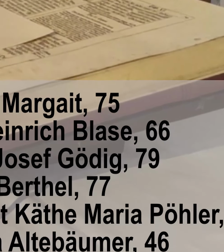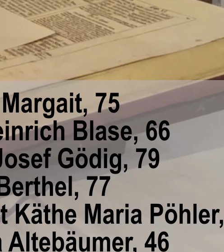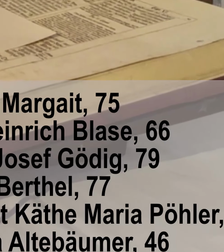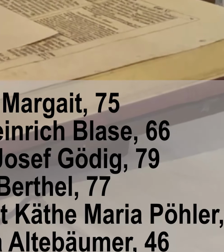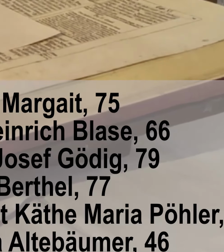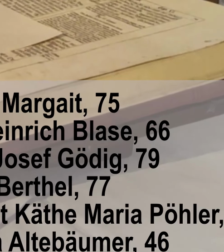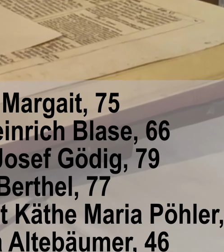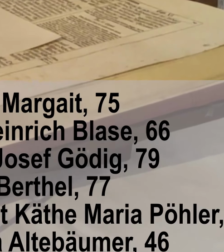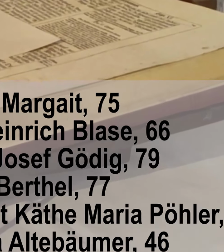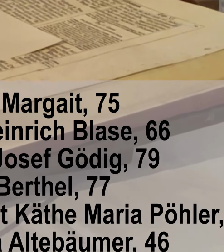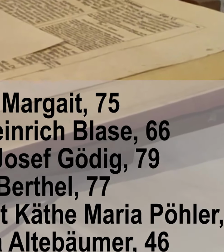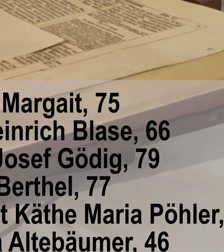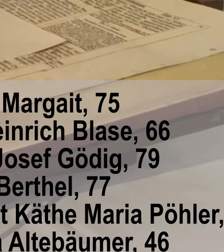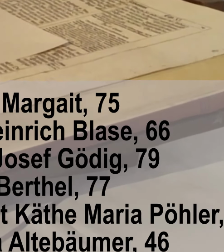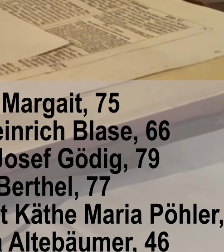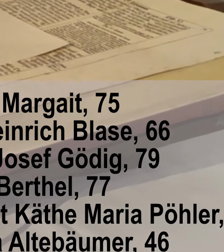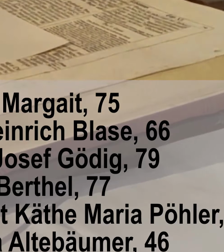66 Jahre.